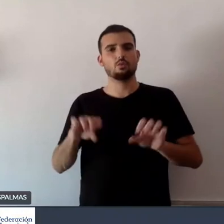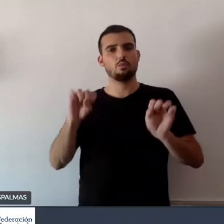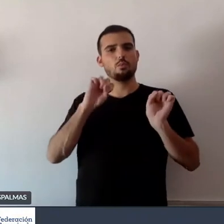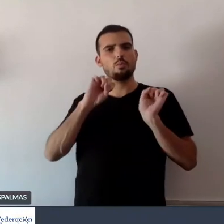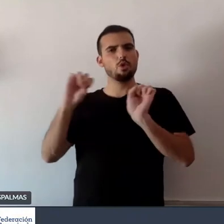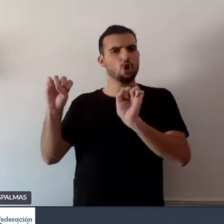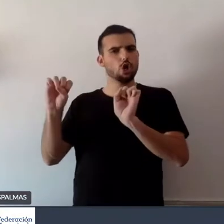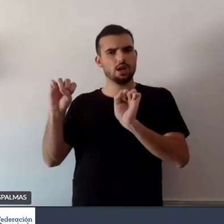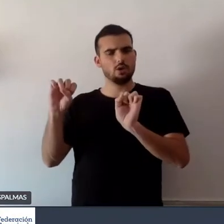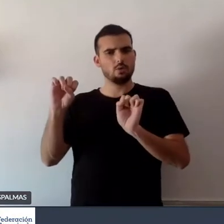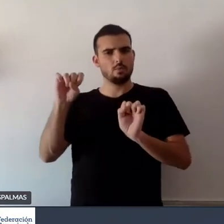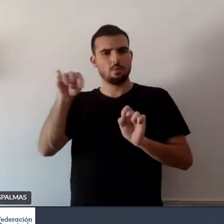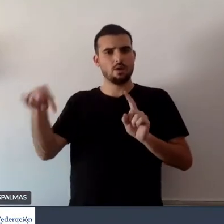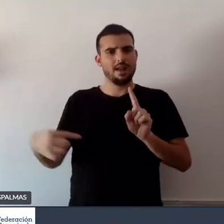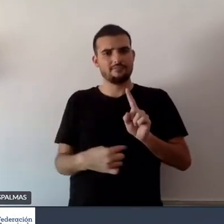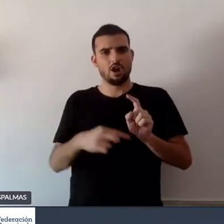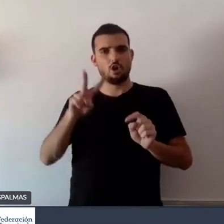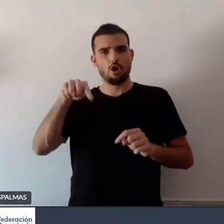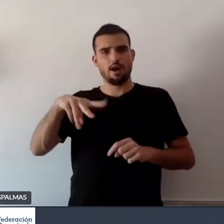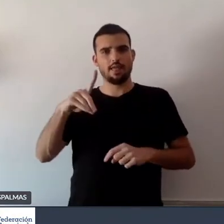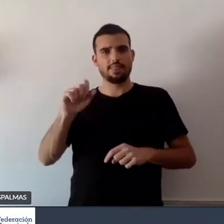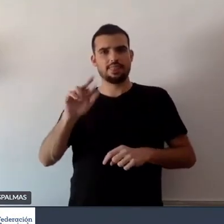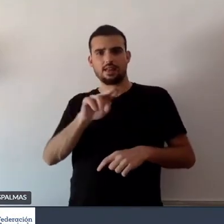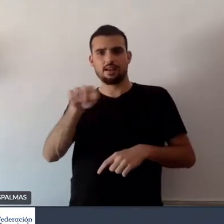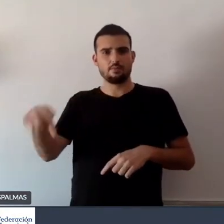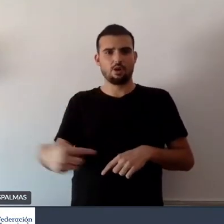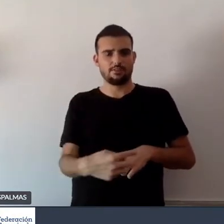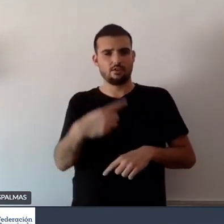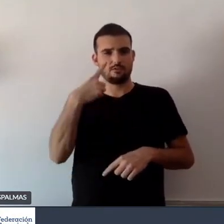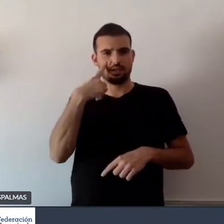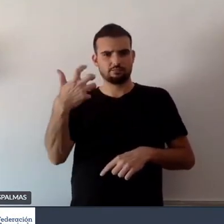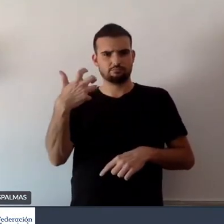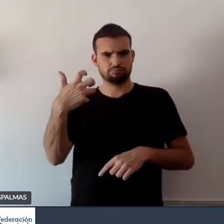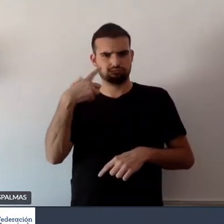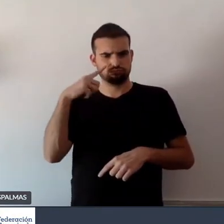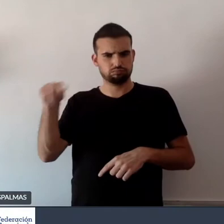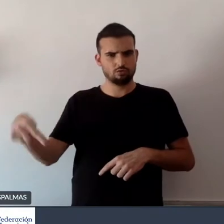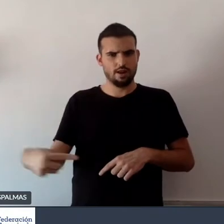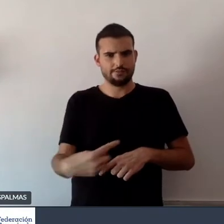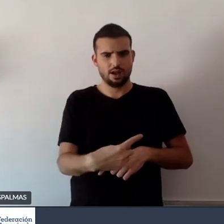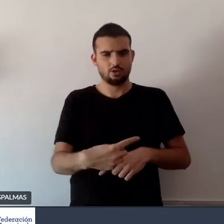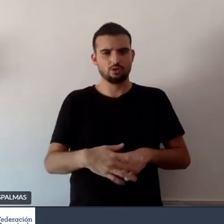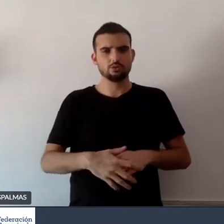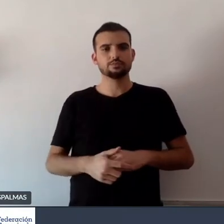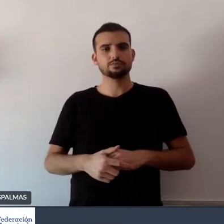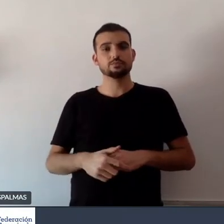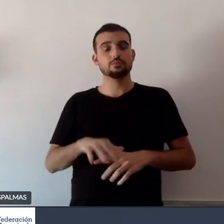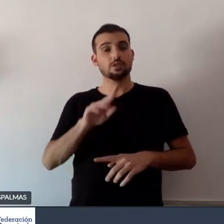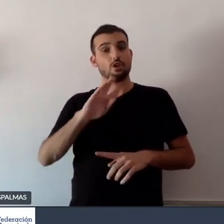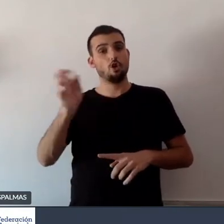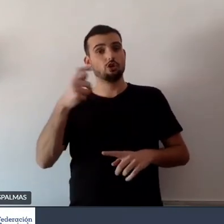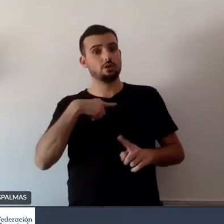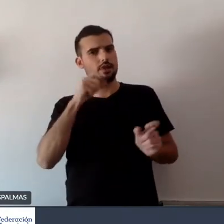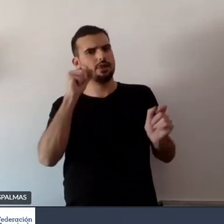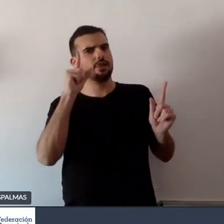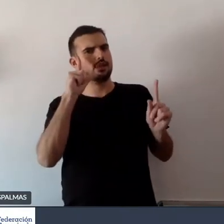abajo, hace un under, va por abajo, fijaros, Basas va por debajo, Servadini se da cuenta y lo arrastra